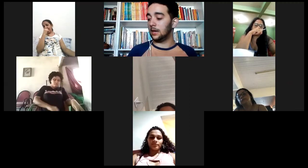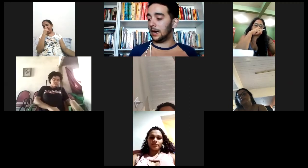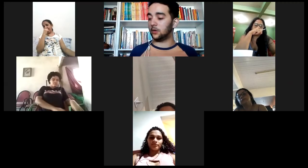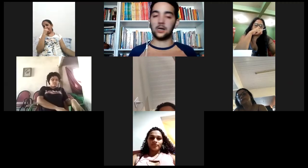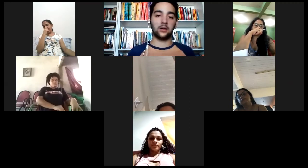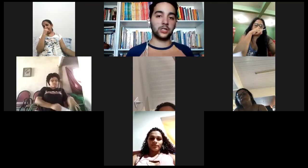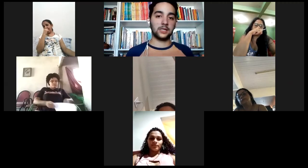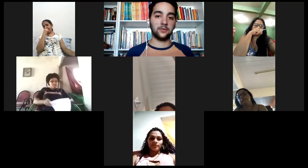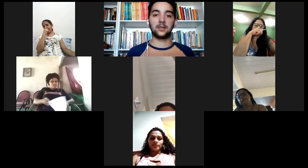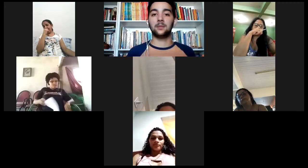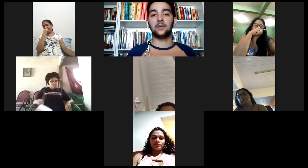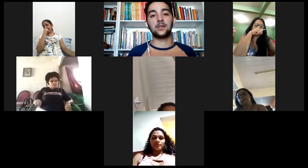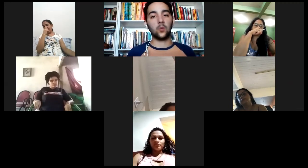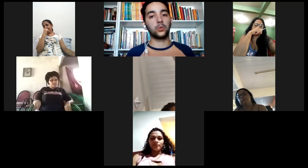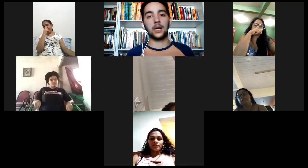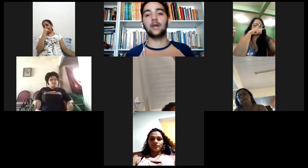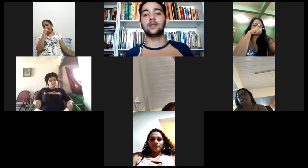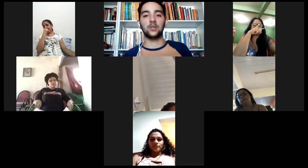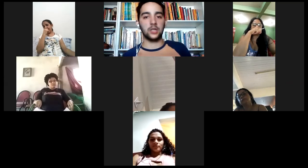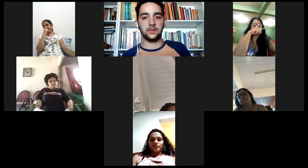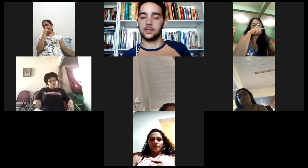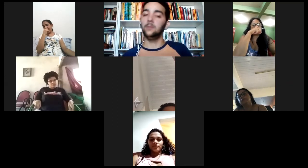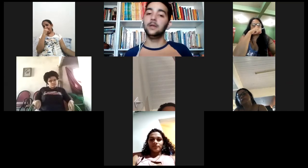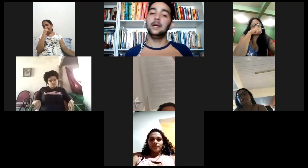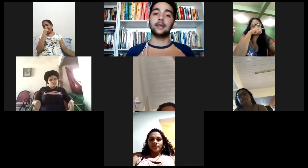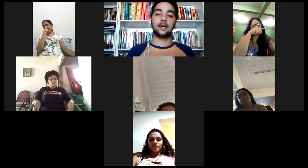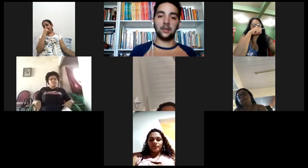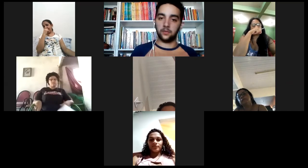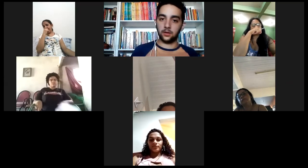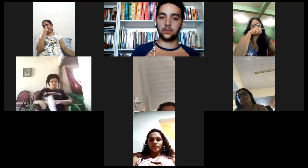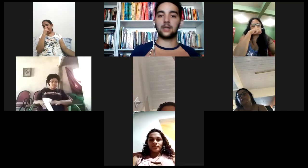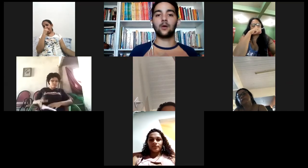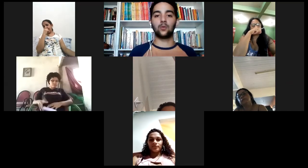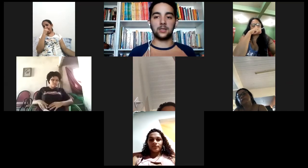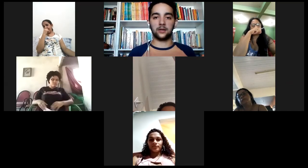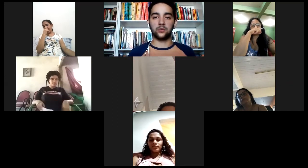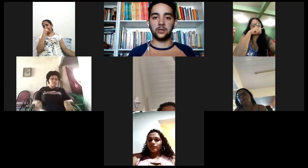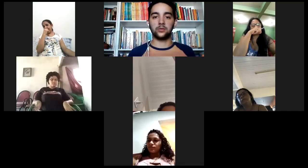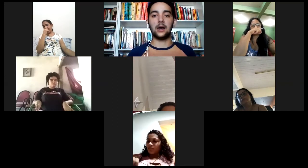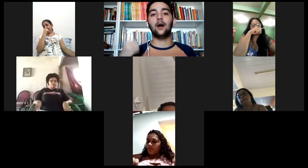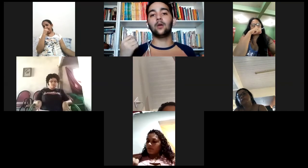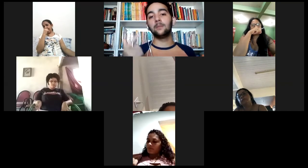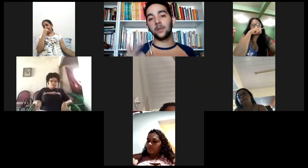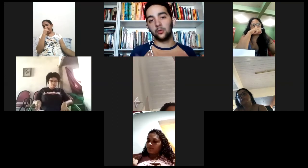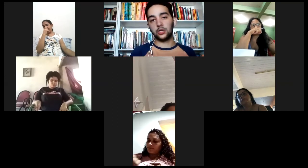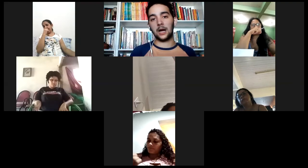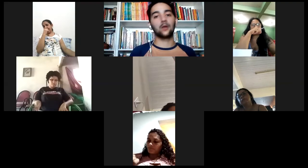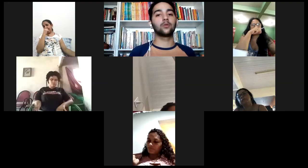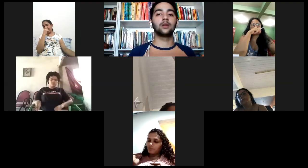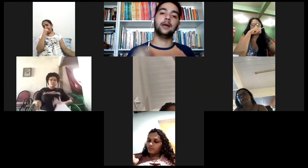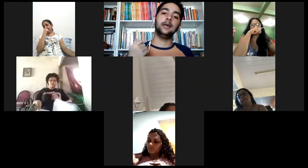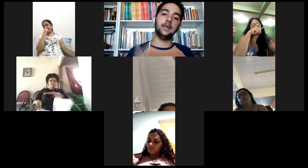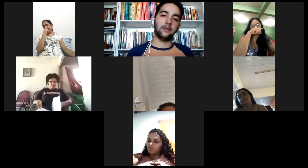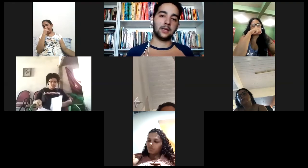aula. A nossa aula de terça-feira também vai ser ao contrário, vai ser de revisão. Na quinta-feira eu vou trazer alguns sinais no início da aula, o